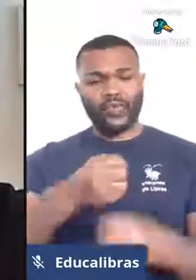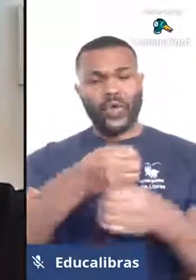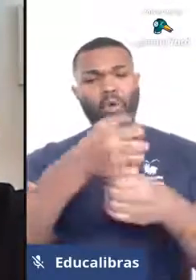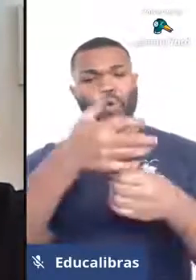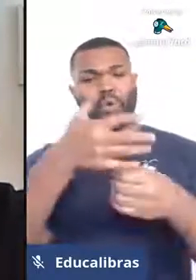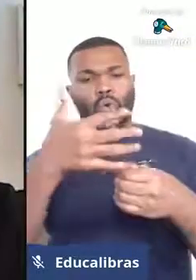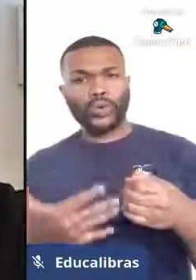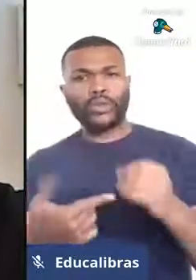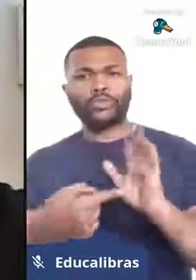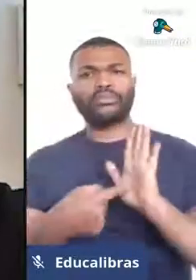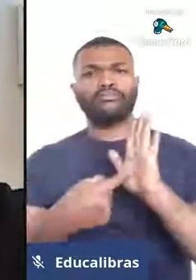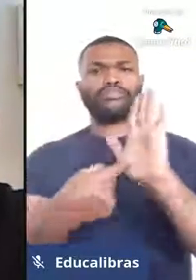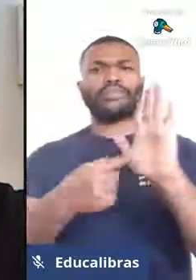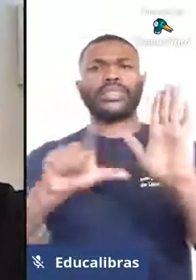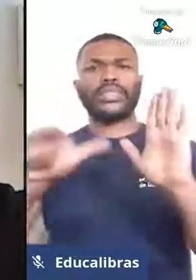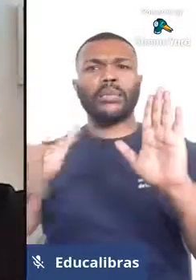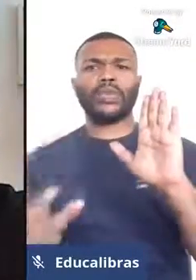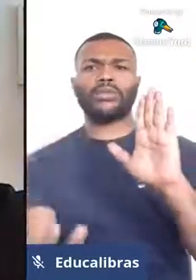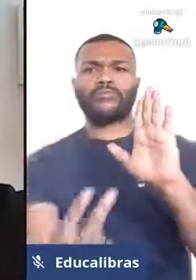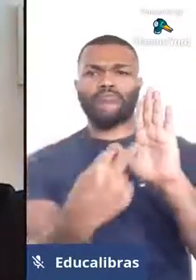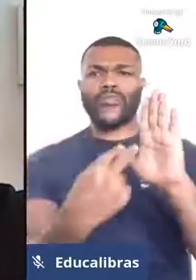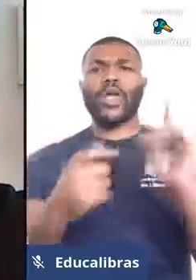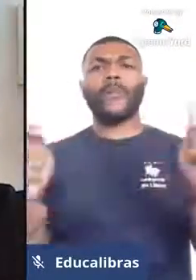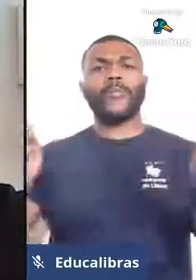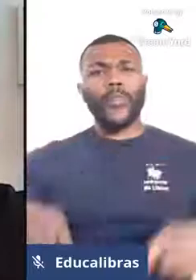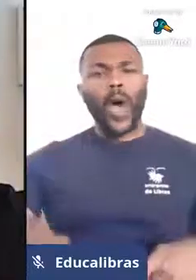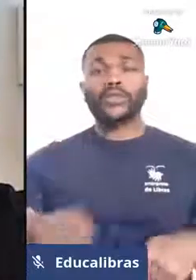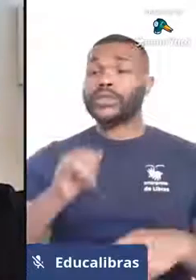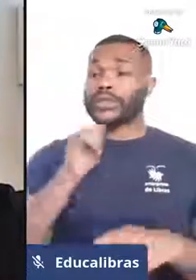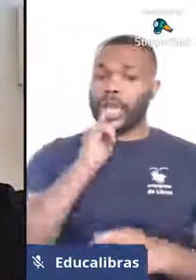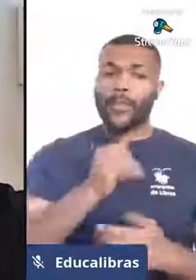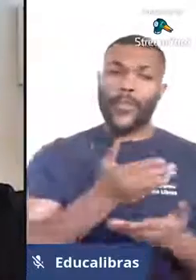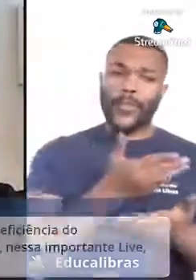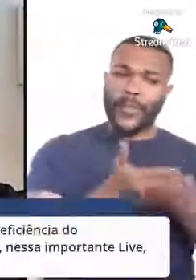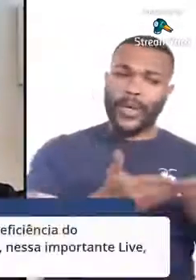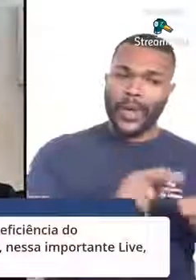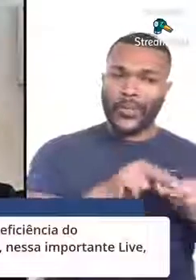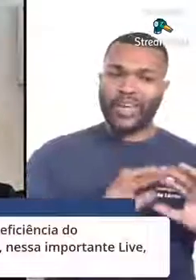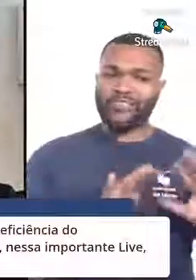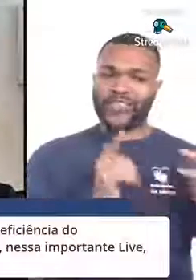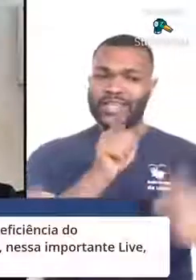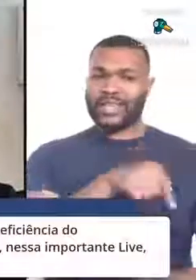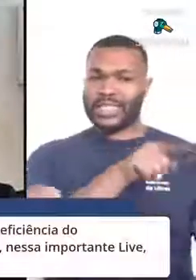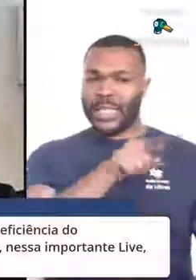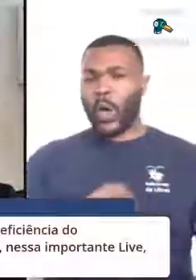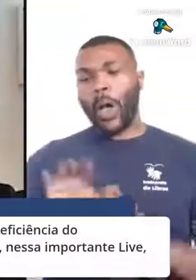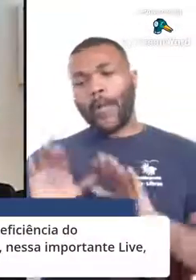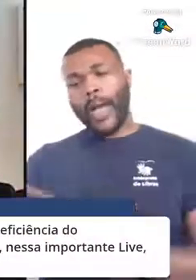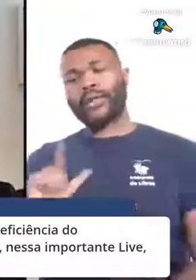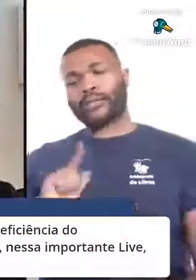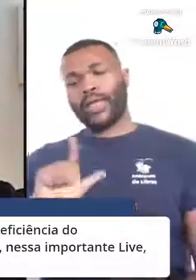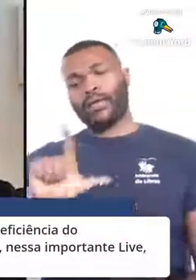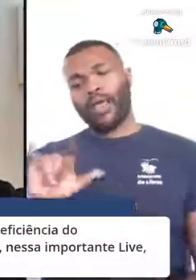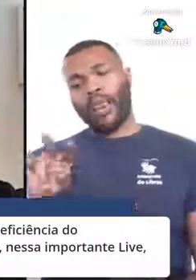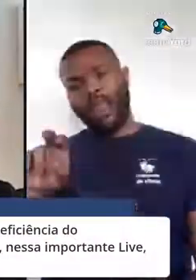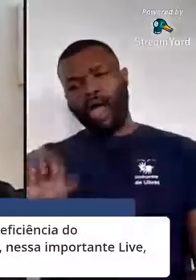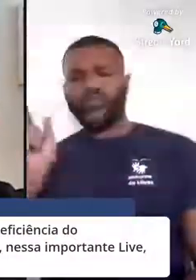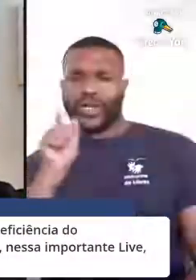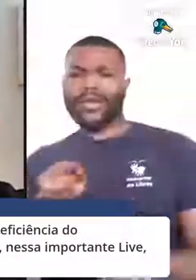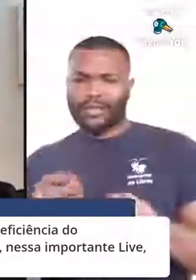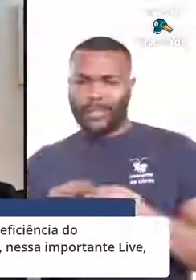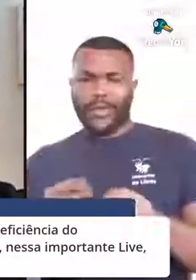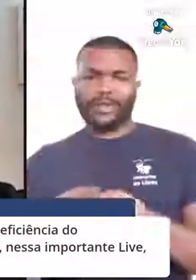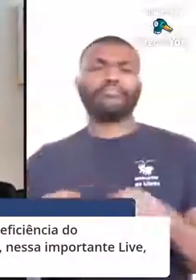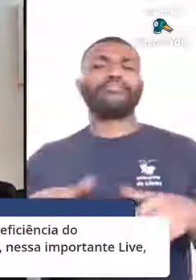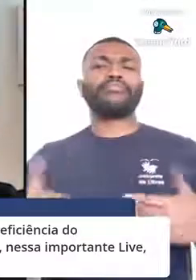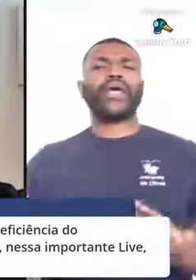posteriori. Então, perde-se de um lado e ganha-se de outro lado, né? Bom, essa pergunta, o que sou eu, ou quem